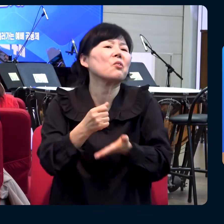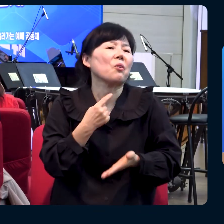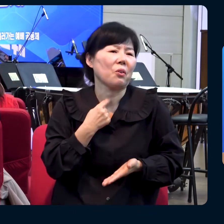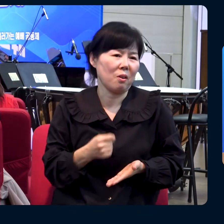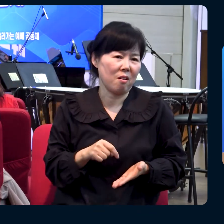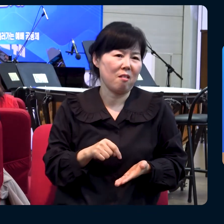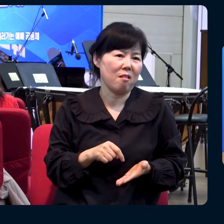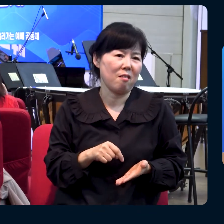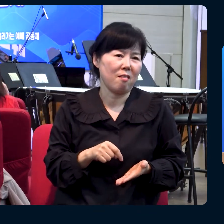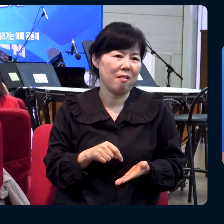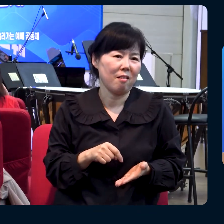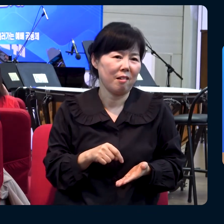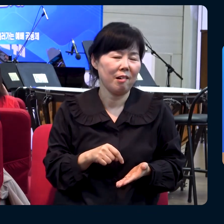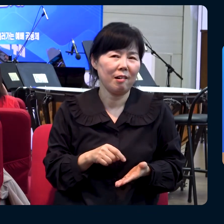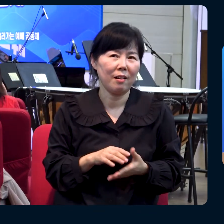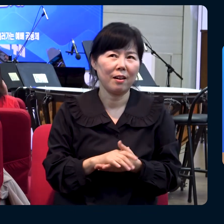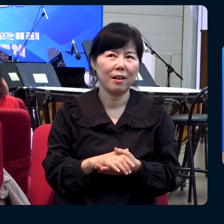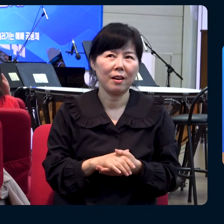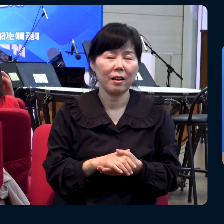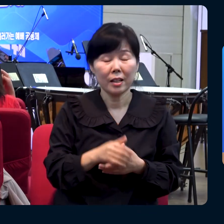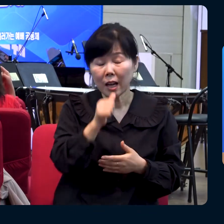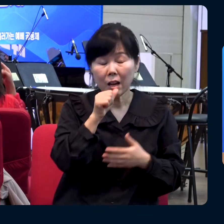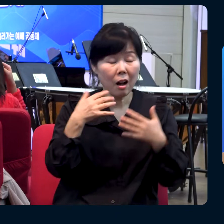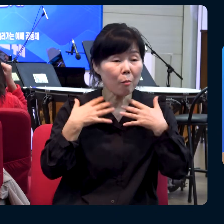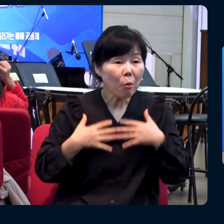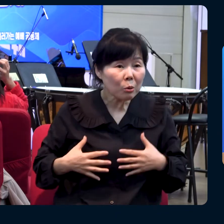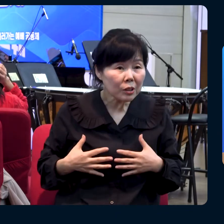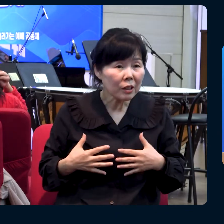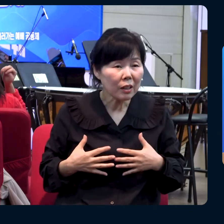갑옷이 우리를 지켜주지 못합니다.